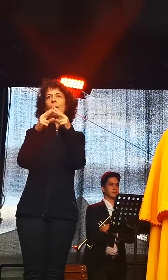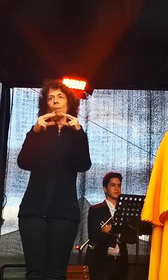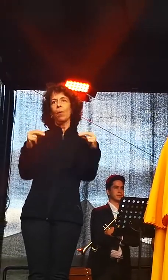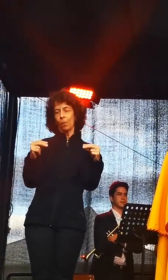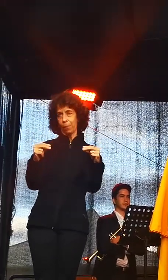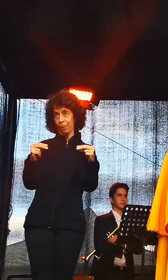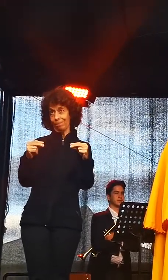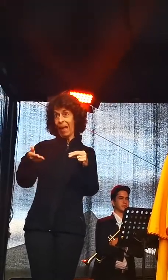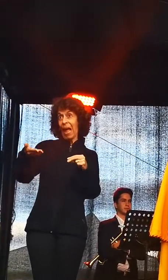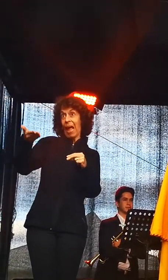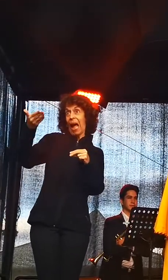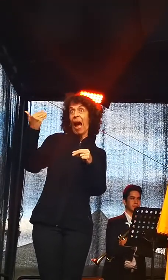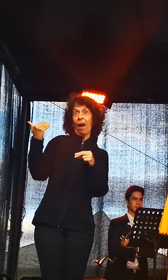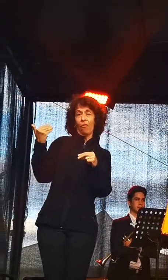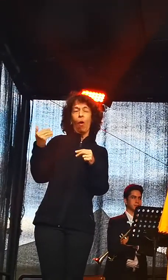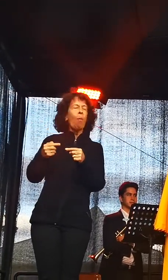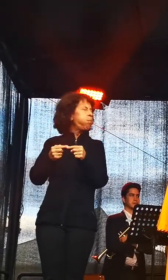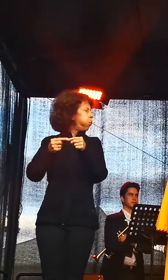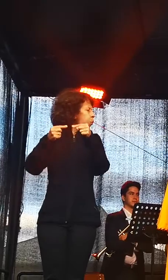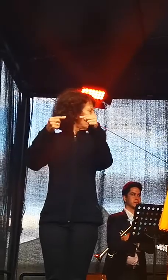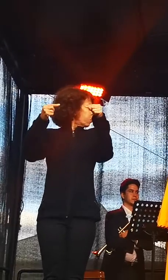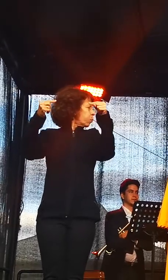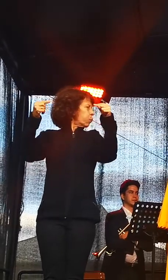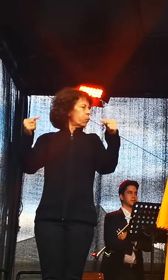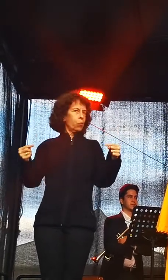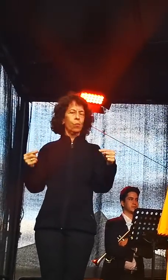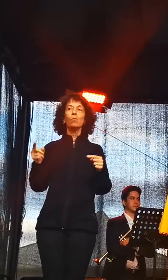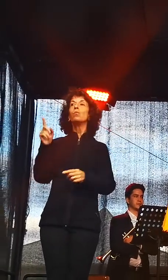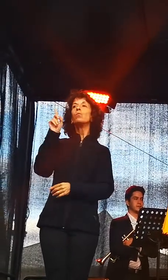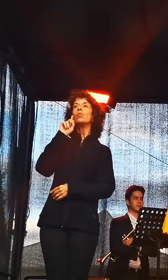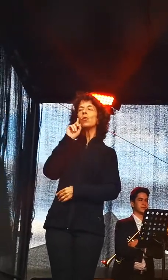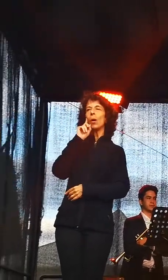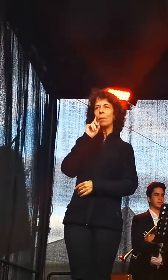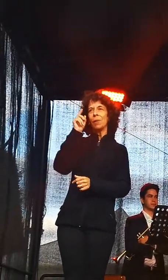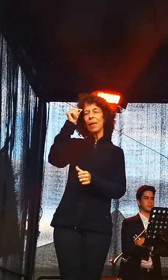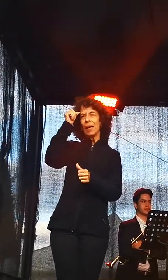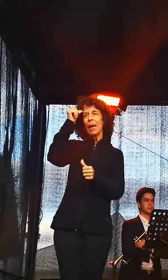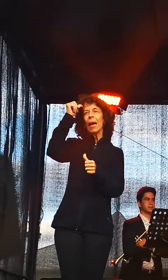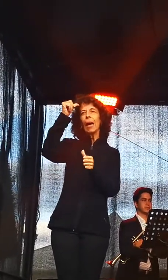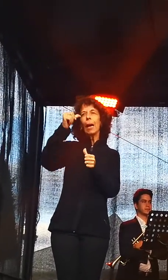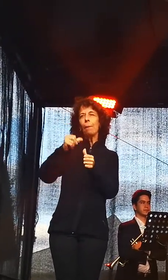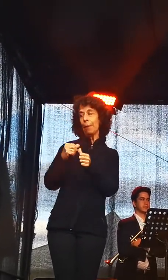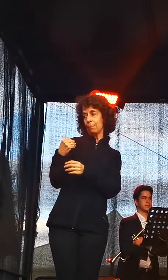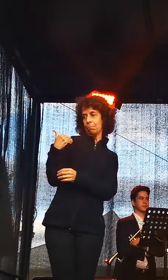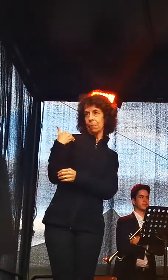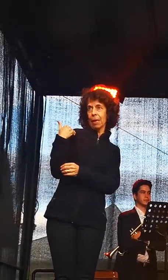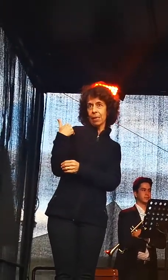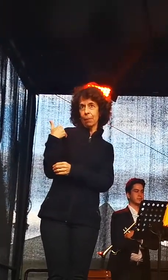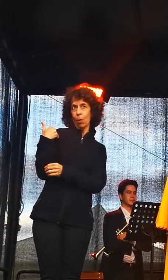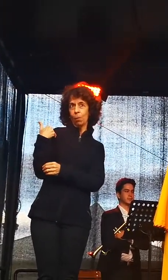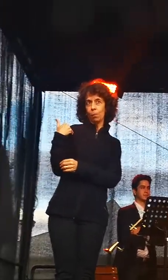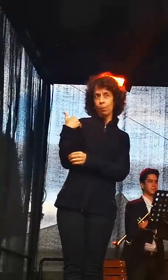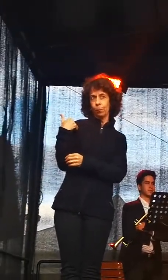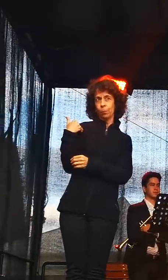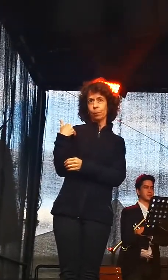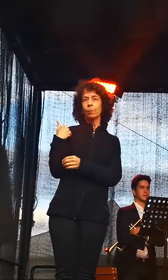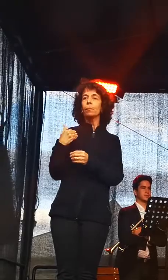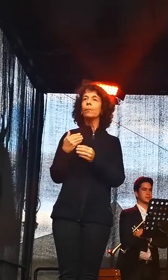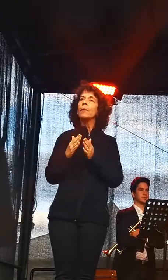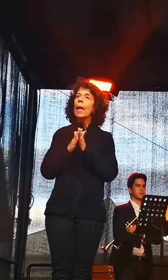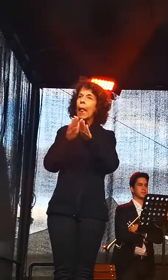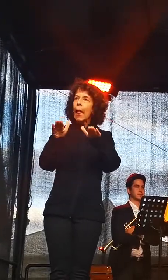ce qui n'a pourtant pas toujours été le cas. En effet, il faut se souvenir qu'il n'y a pas si longtemps, la